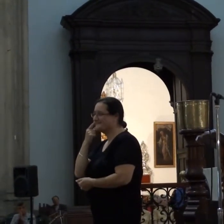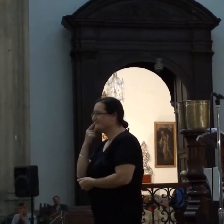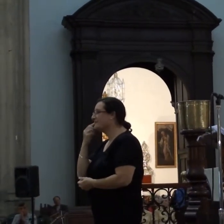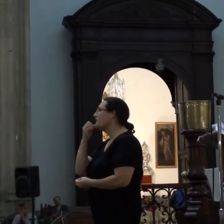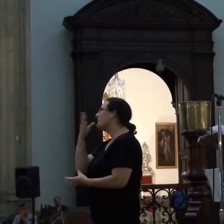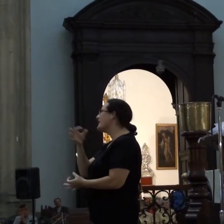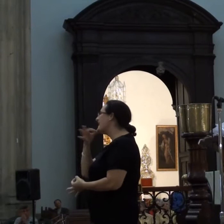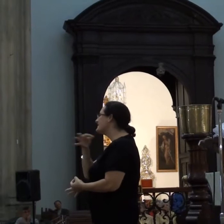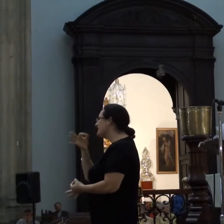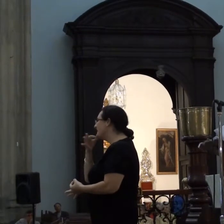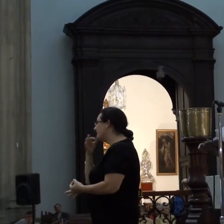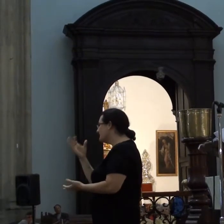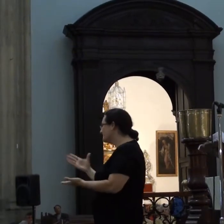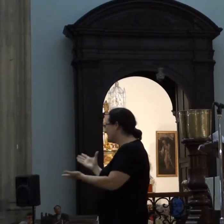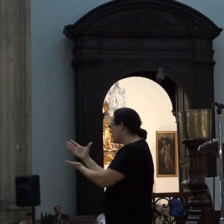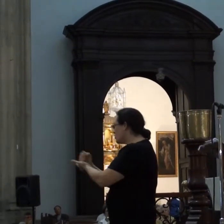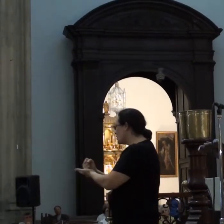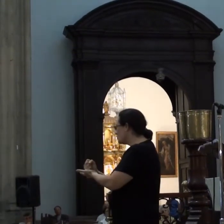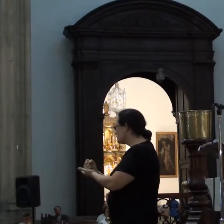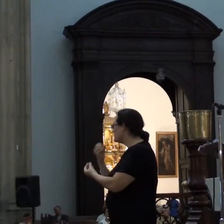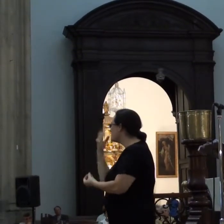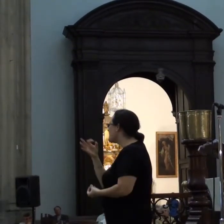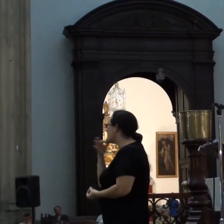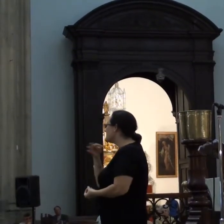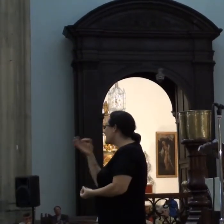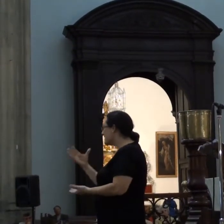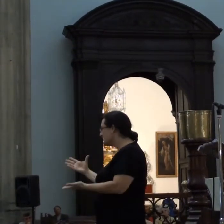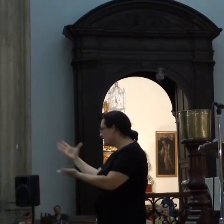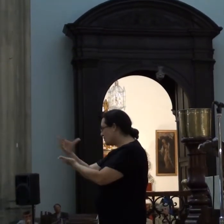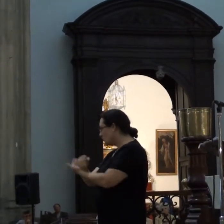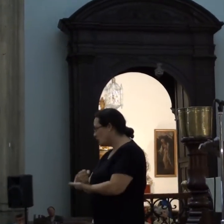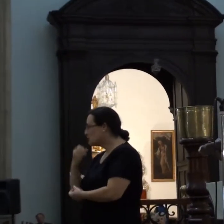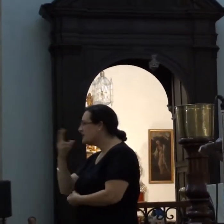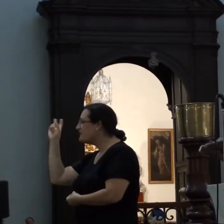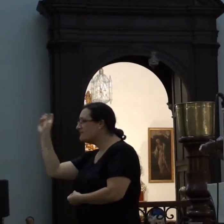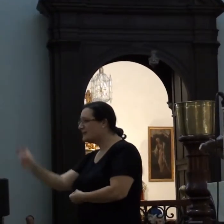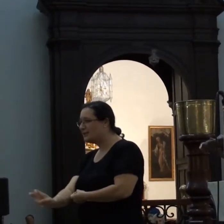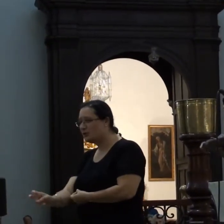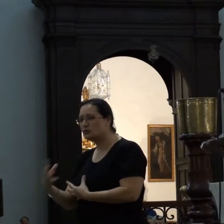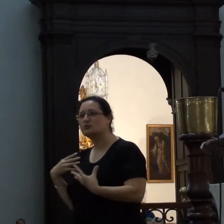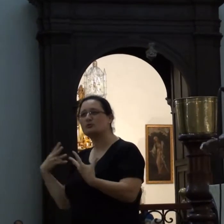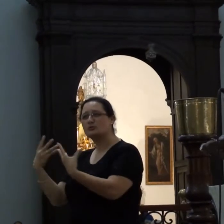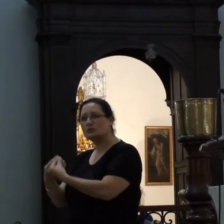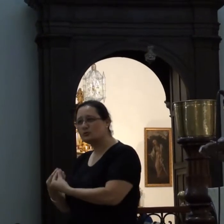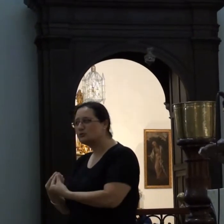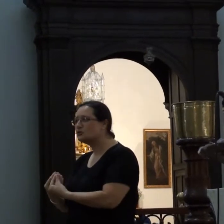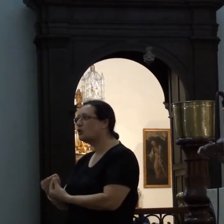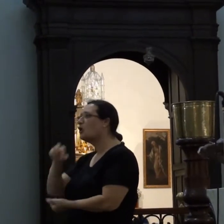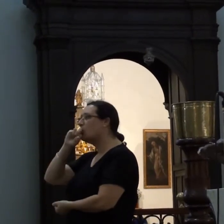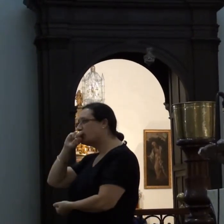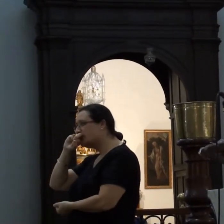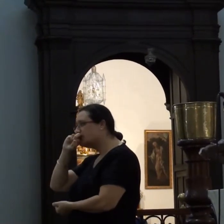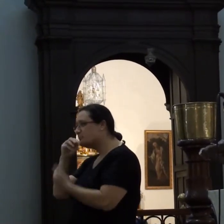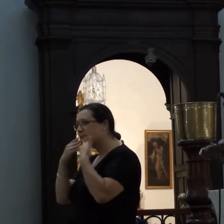Buenas tardes a todos bienvenidos estamos juntos eres rico